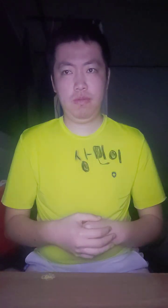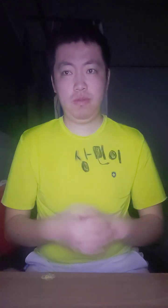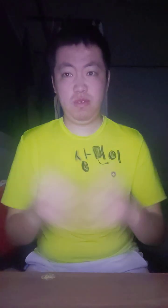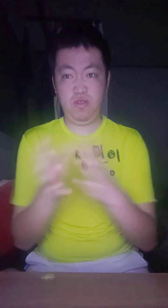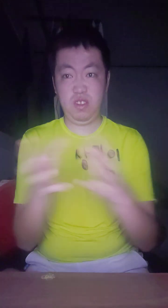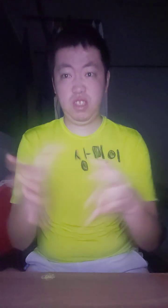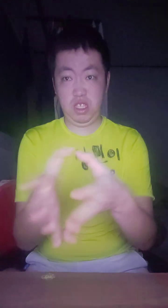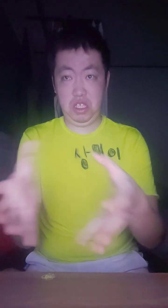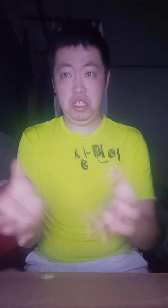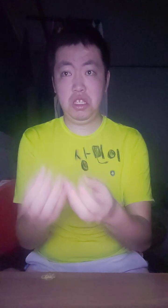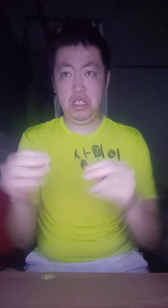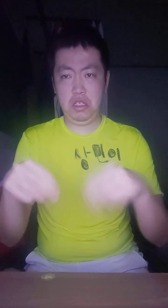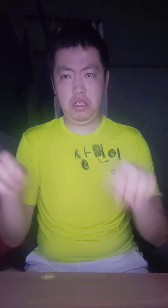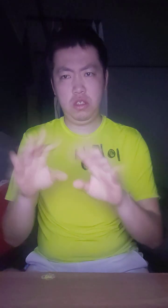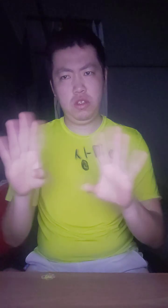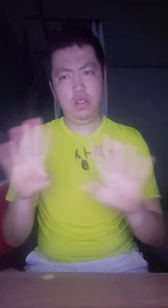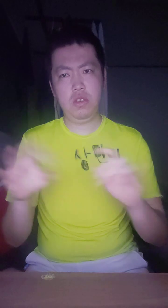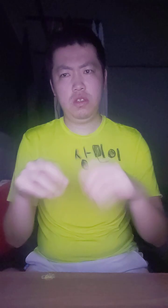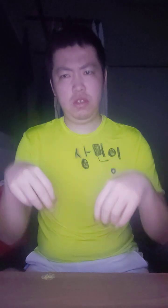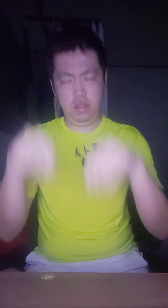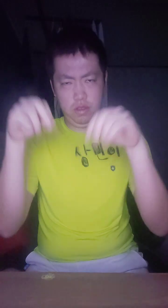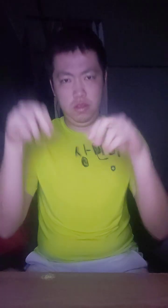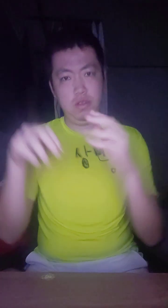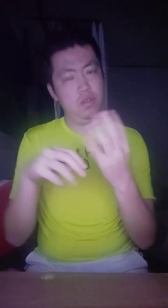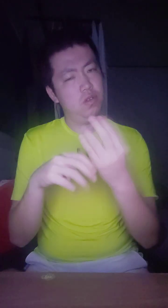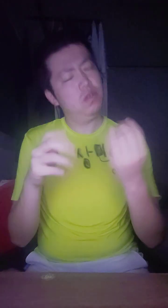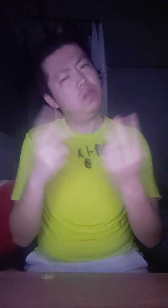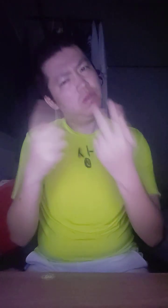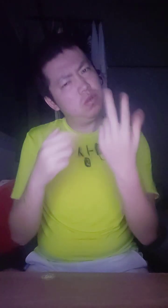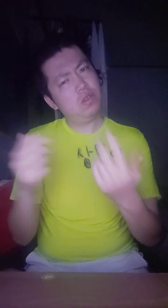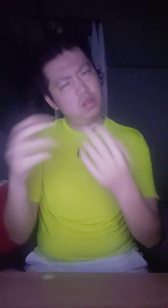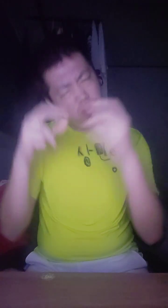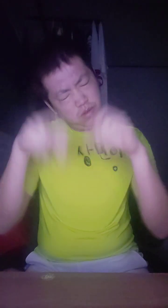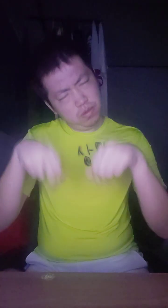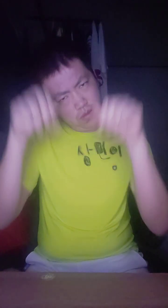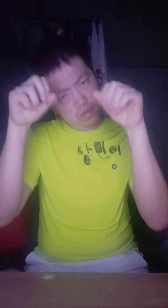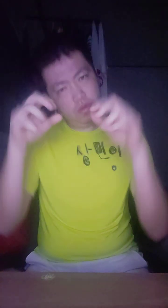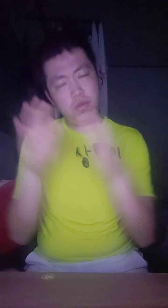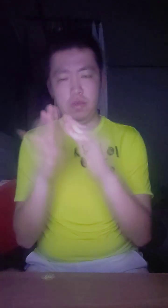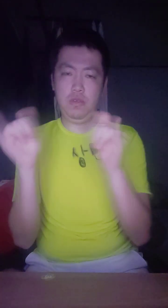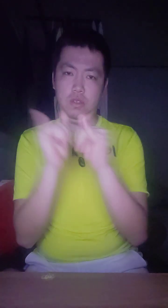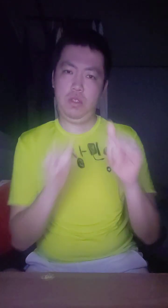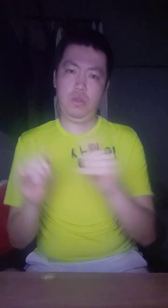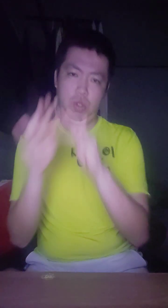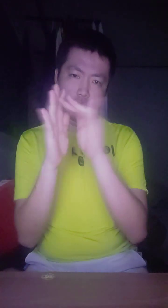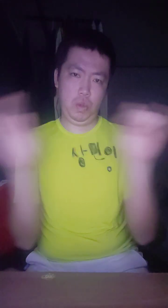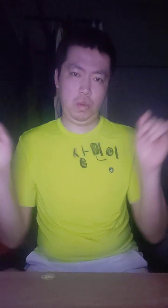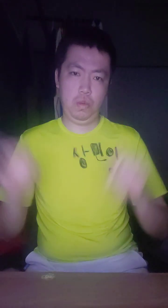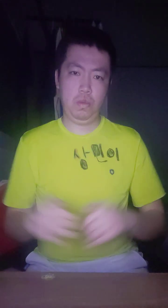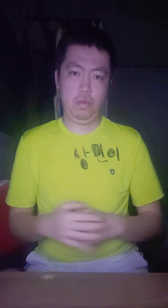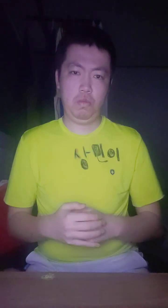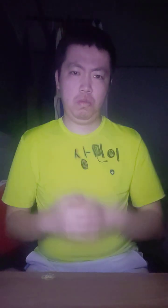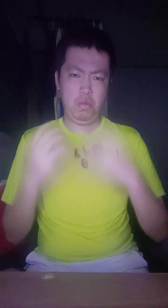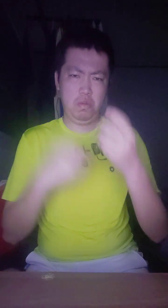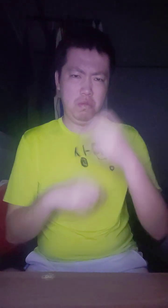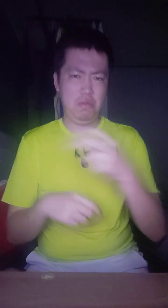광주시 한 아파트 단지에서 밤 9시를 넘은 시각 30분 넘게 정전 사태가 계속됐습니다. 섭씨 30도를 웃도는